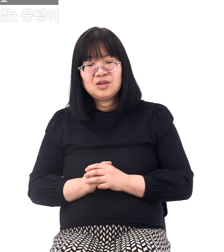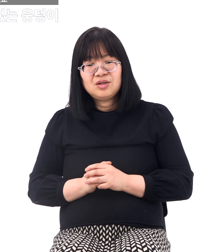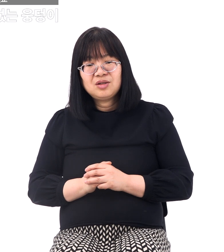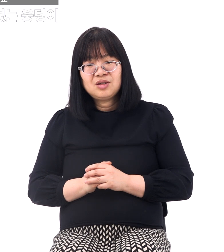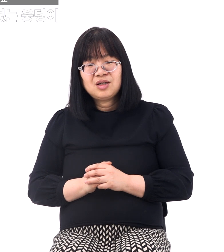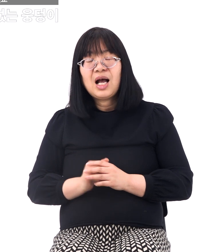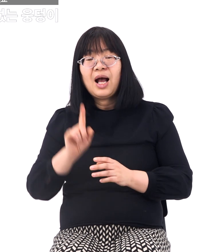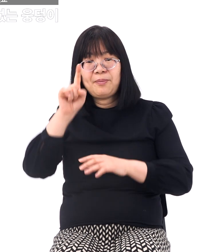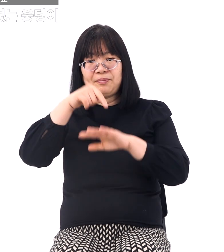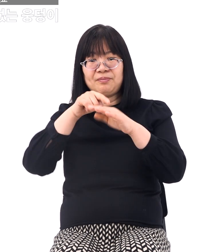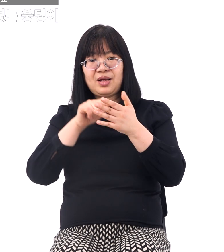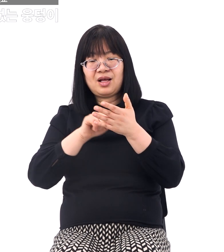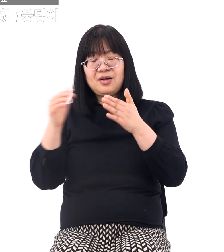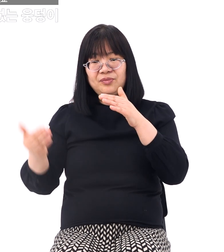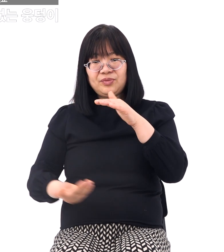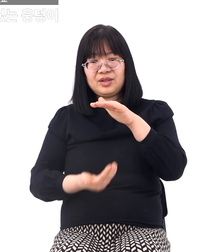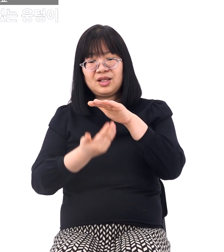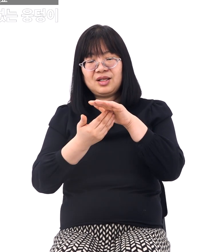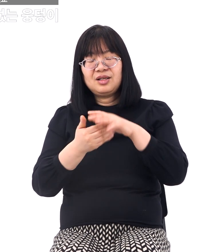이루어